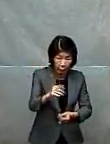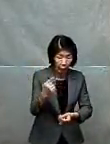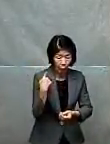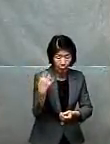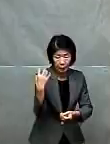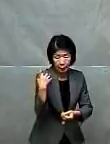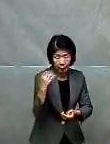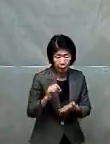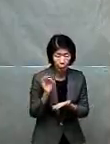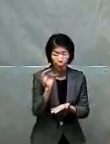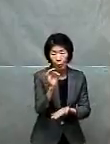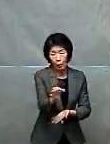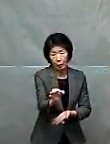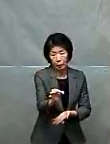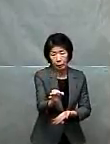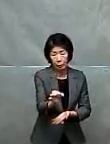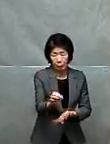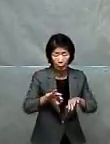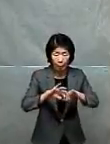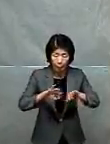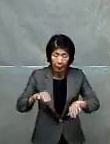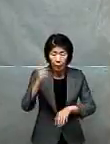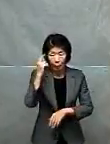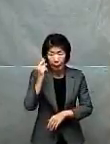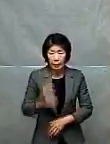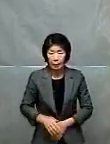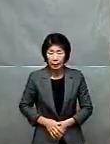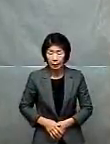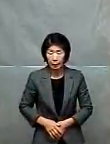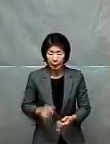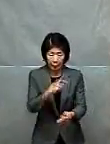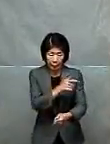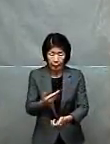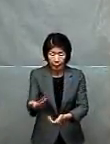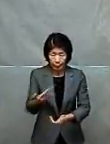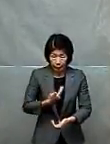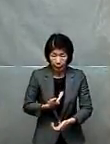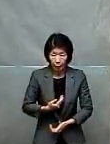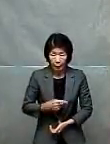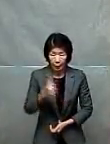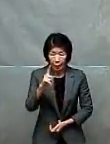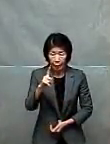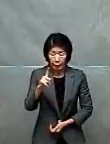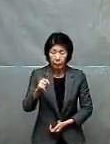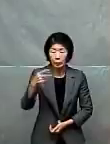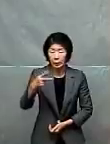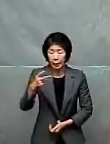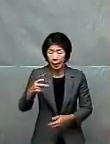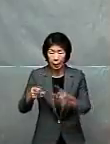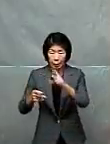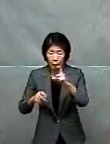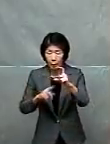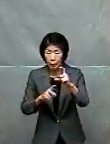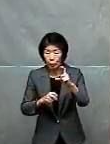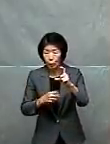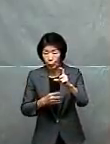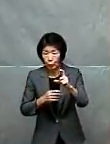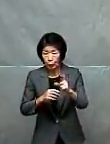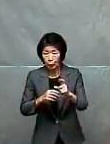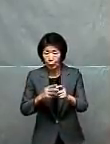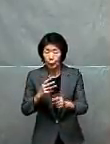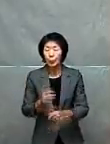だろうなと思います。はい、 そうすると今回 その今言われている12年10月21日の3会場に関しては、